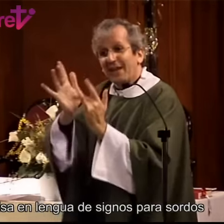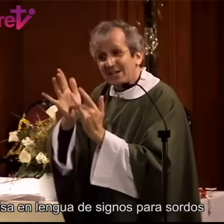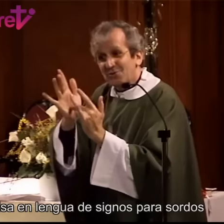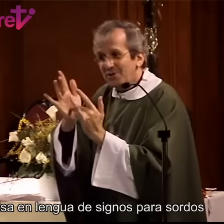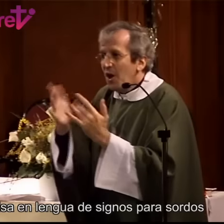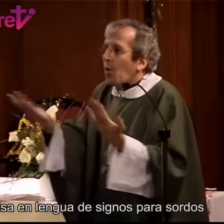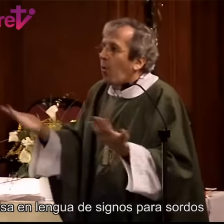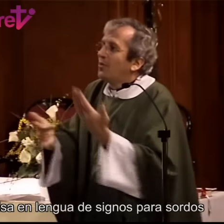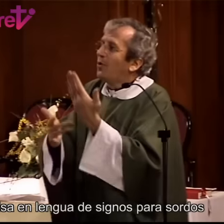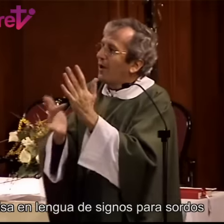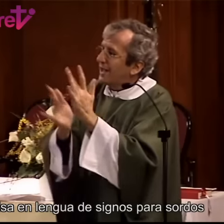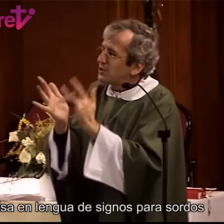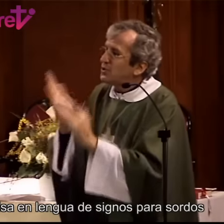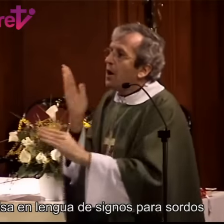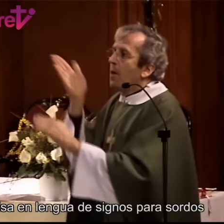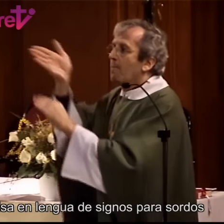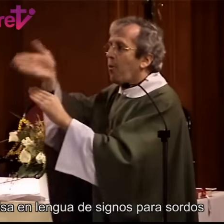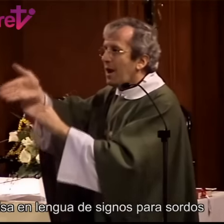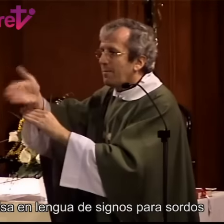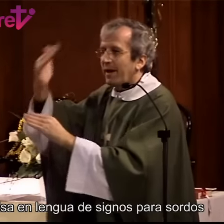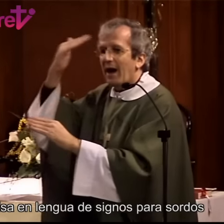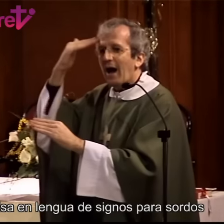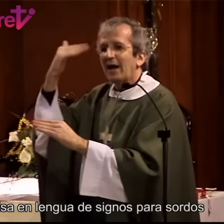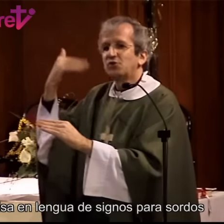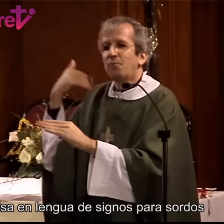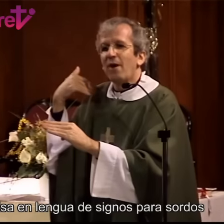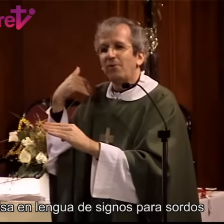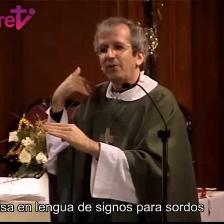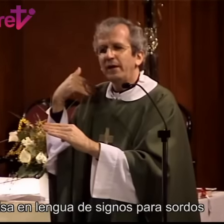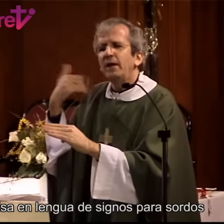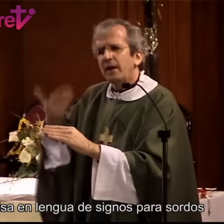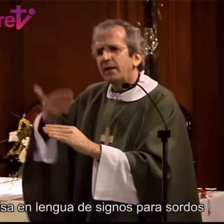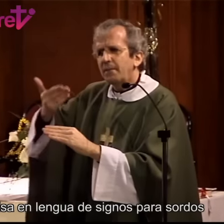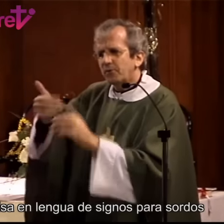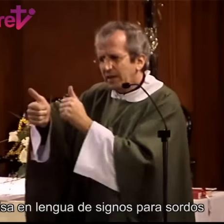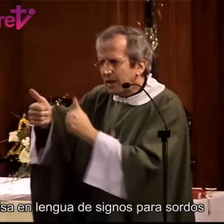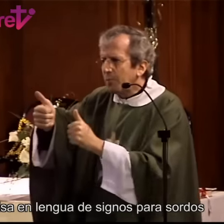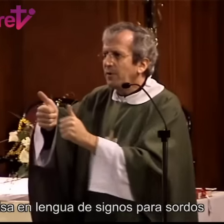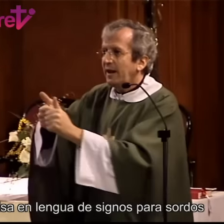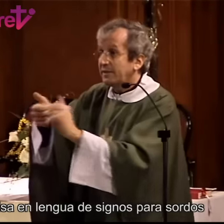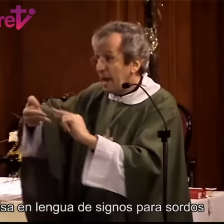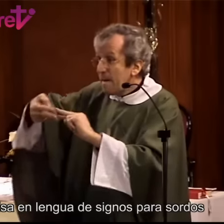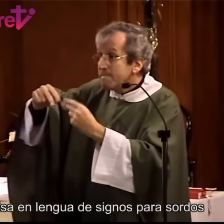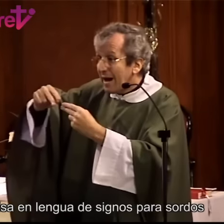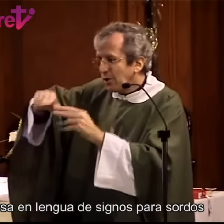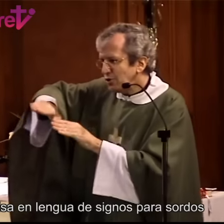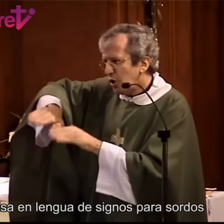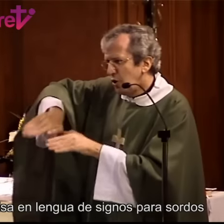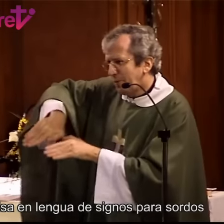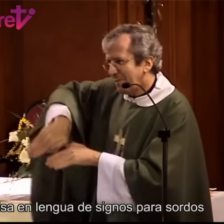Jesús, cuando Jesús vuelve a su pueblo, y le da importancia, lo pone delante. Marcos lo pone más